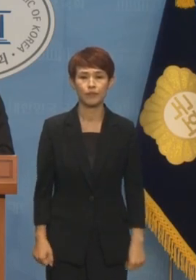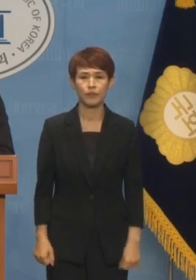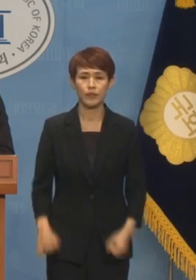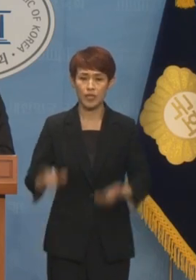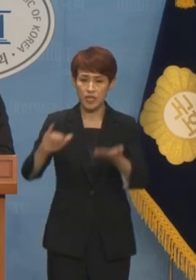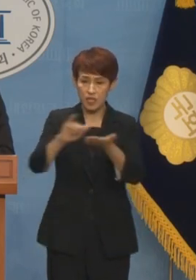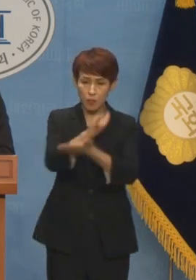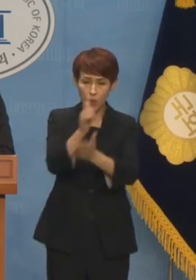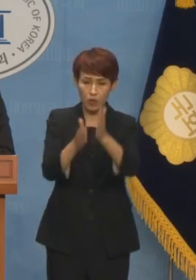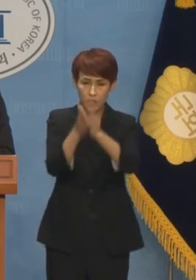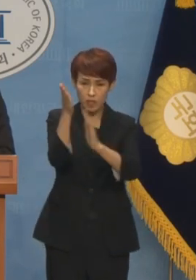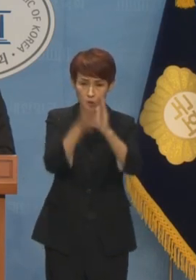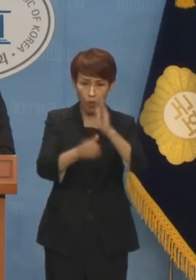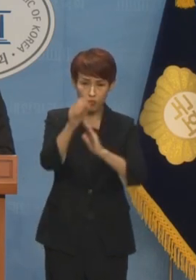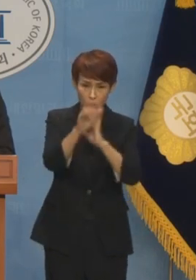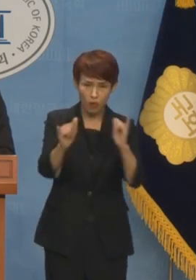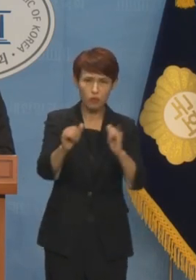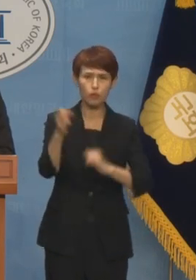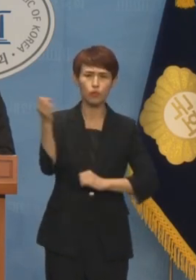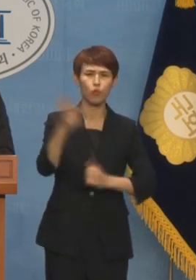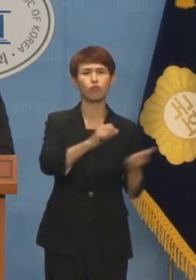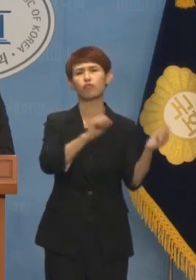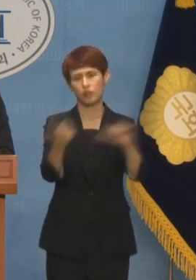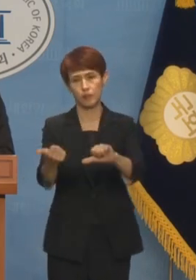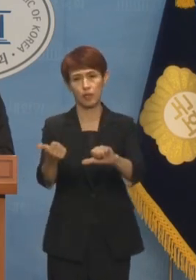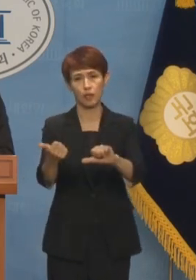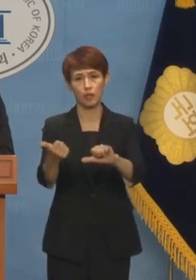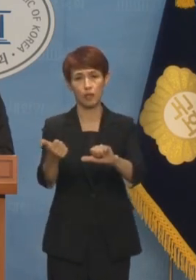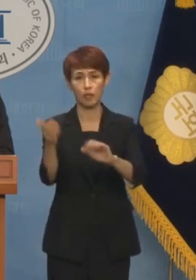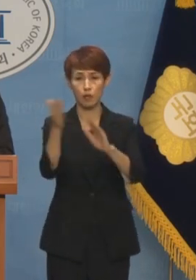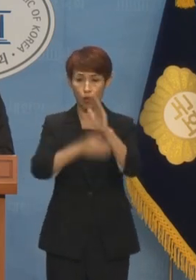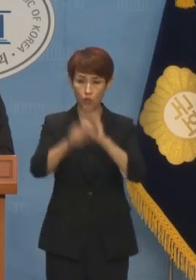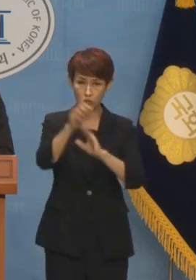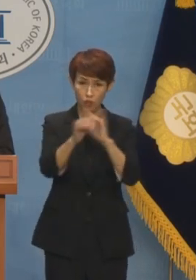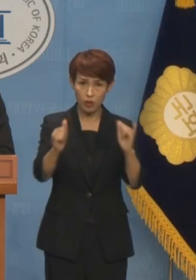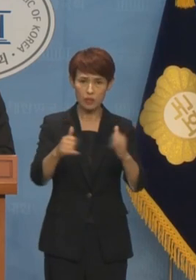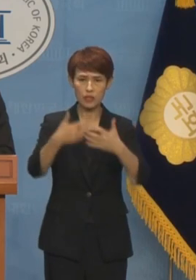김포시 공무원 또 사망, 공무원은 기계가 아닙니다.